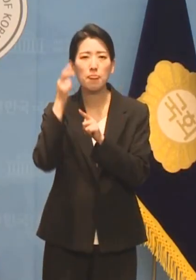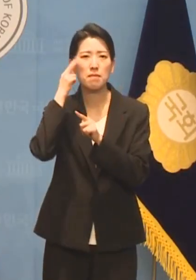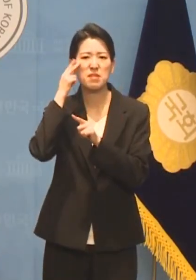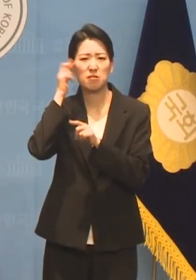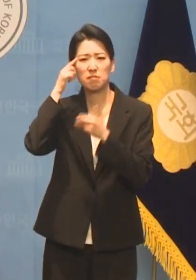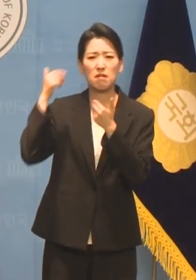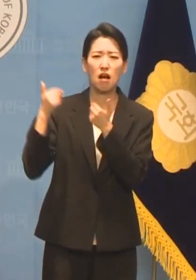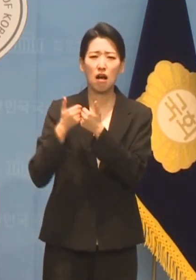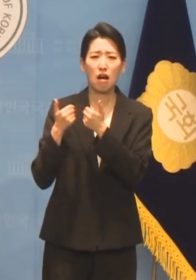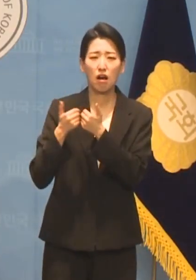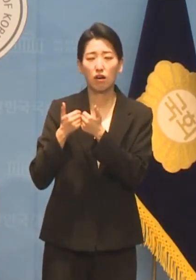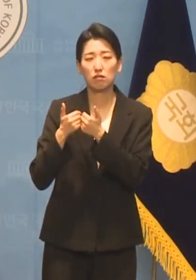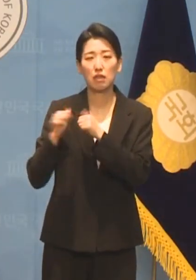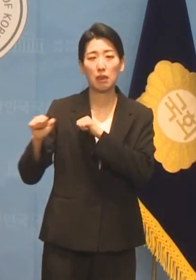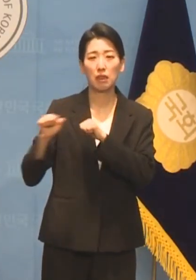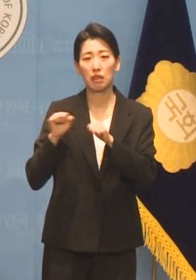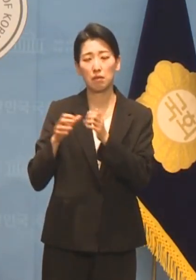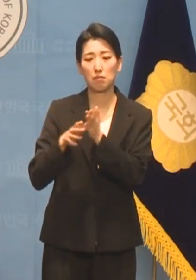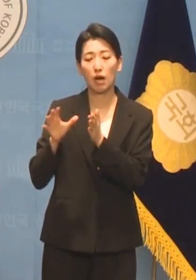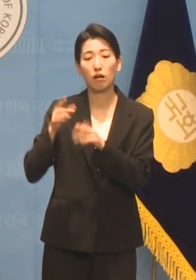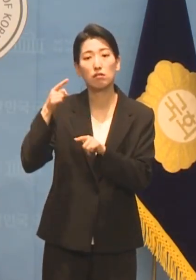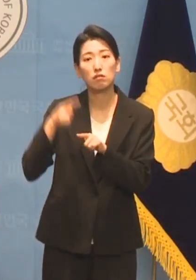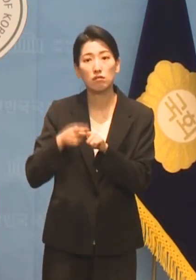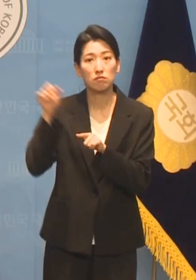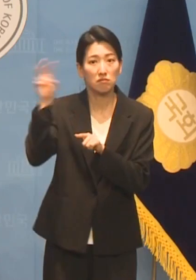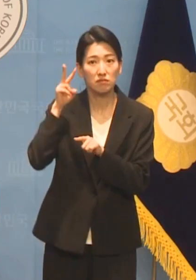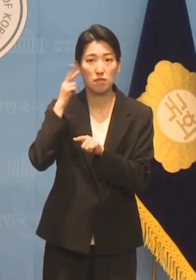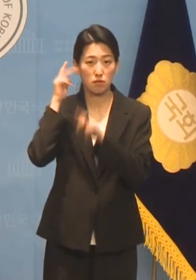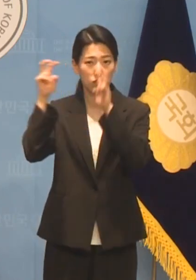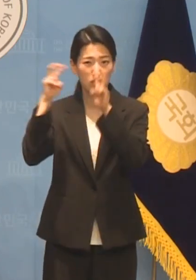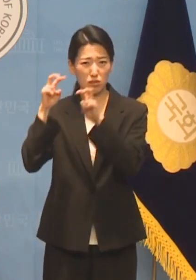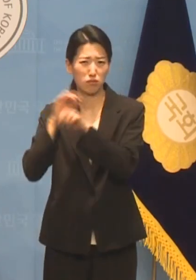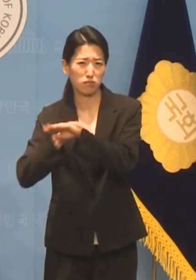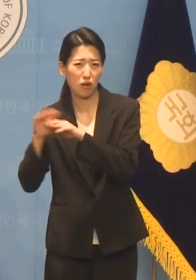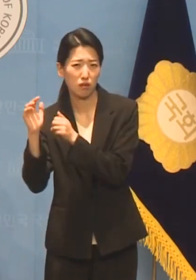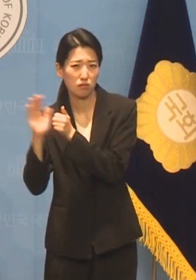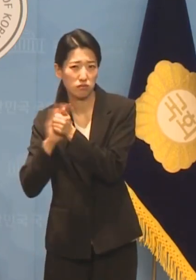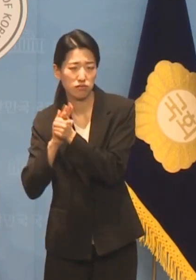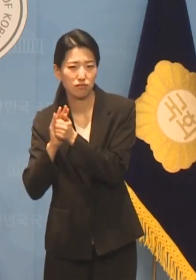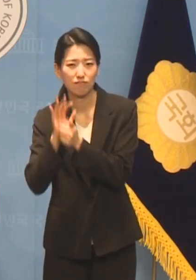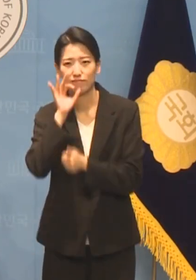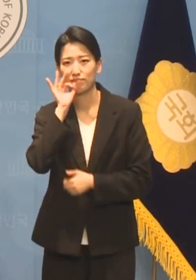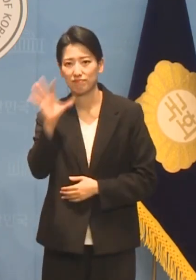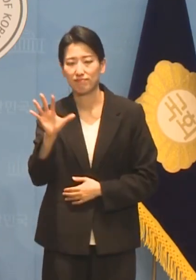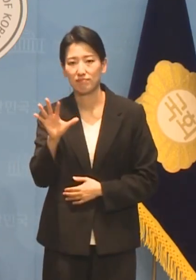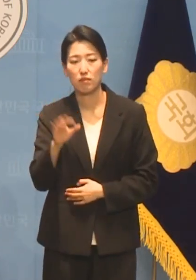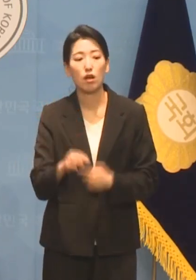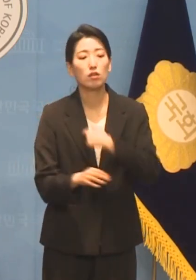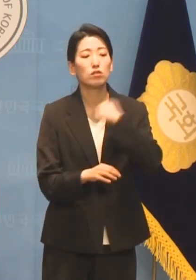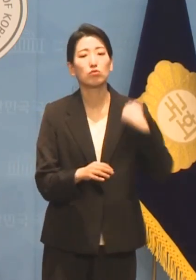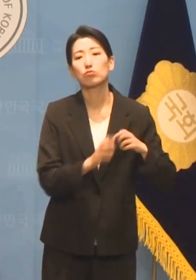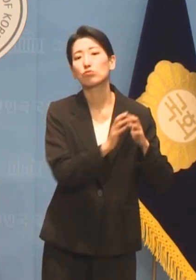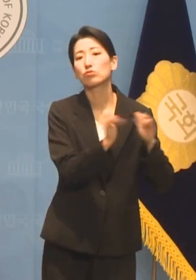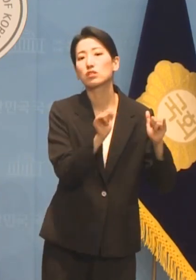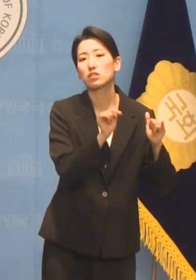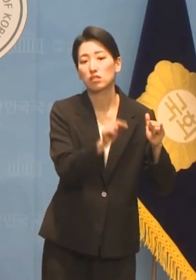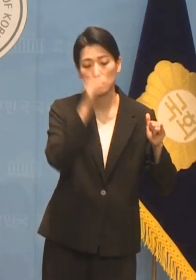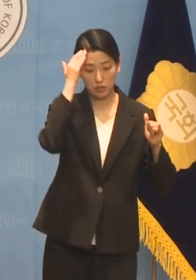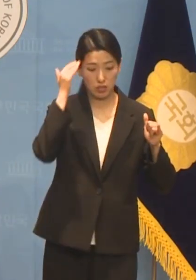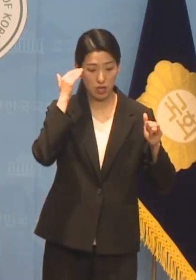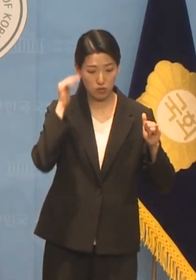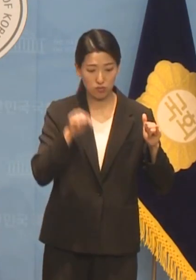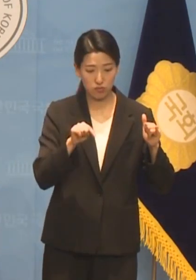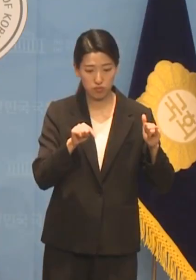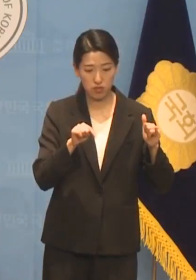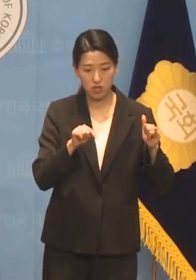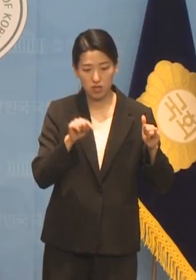정부를 설득할 수 있다고 보지 않습니다. 중국인들이 GPU 국내 재고를 싹쓸이하고 있는 현상